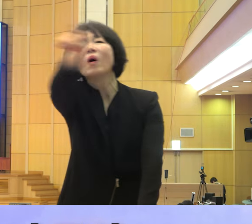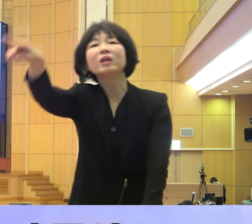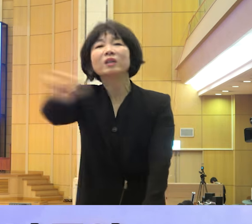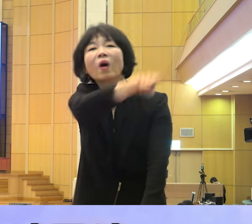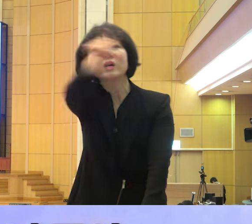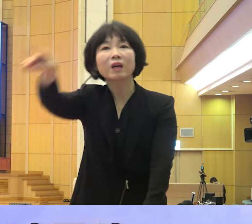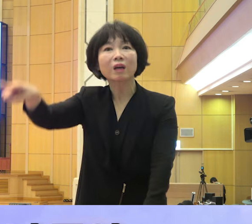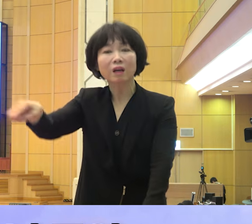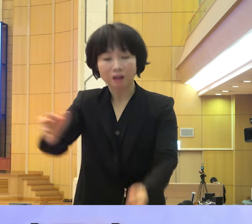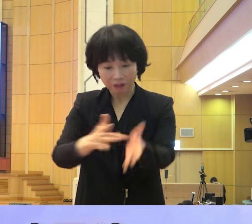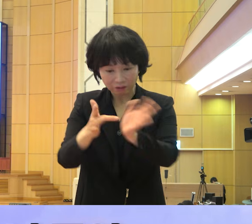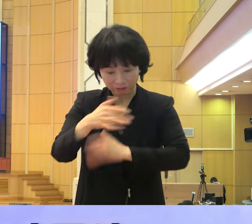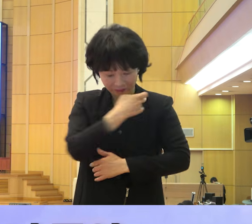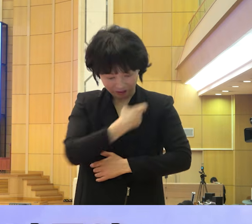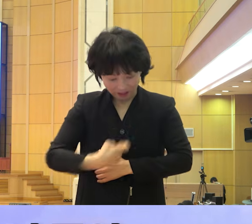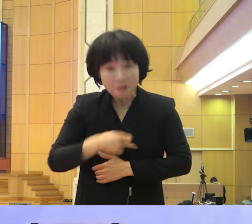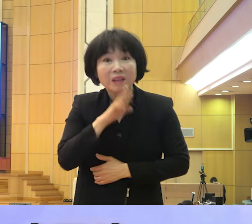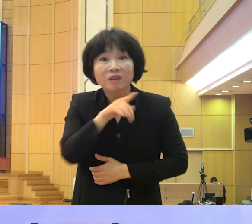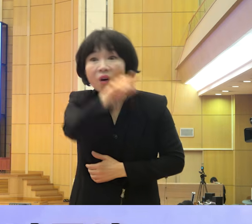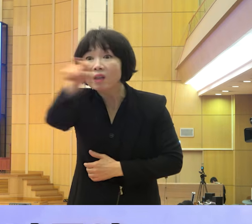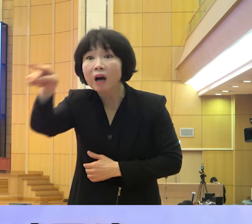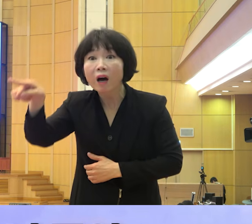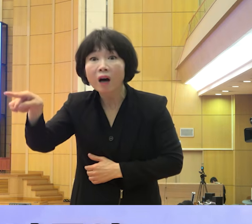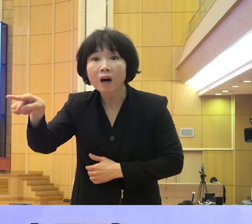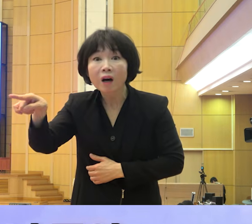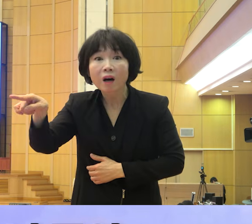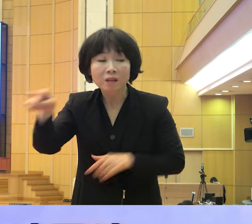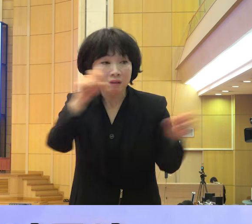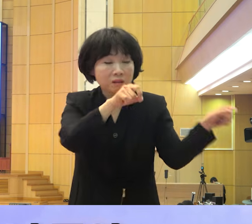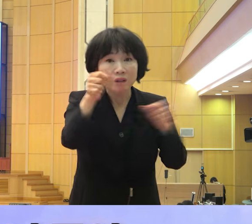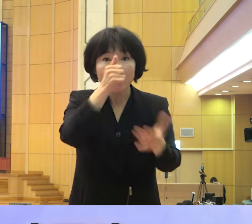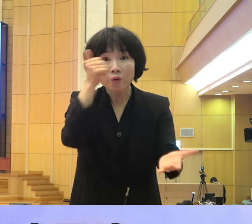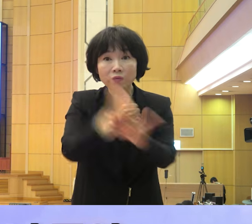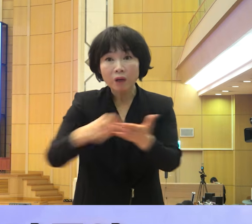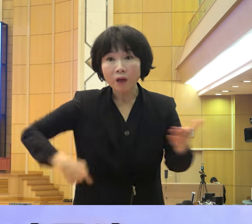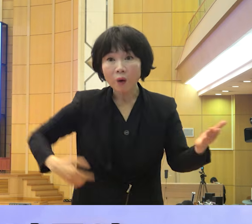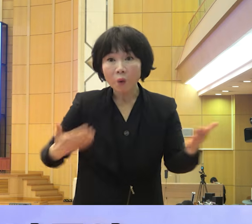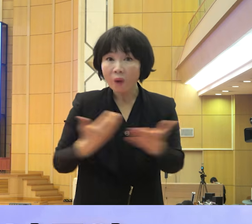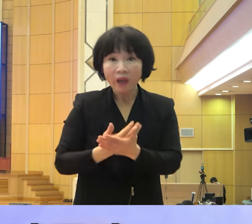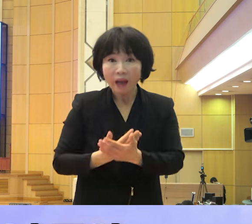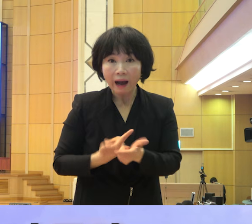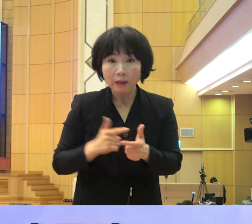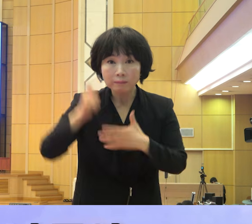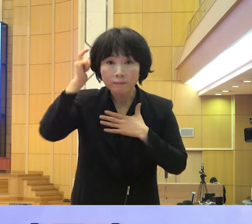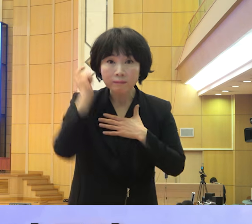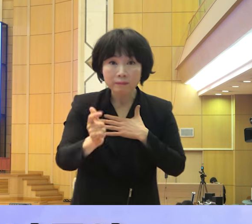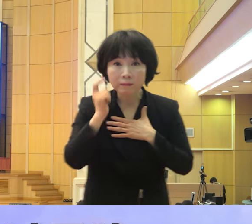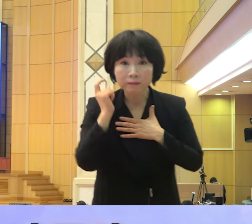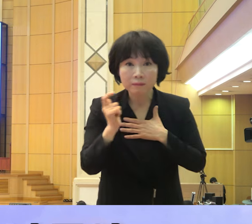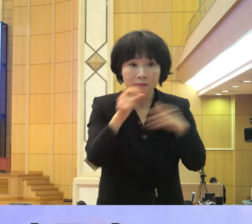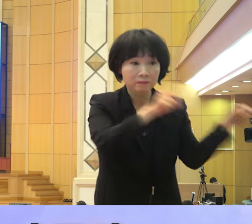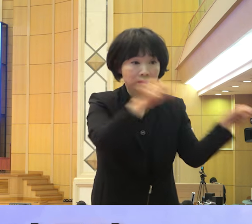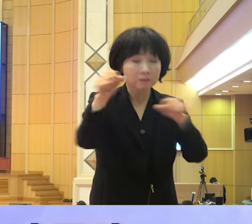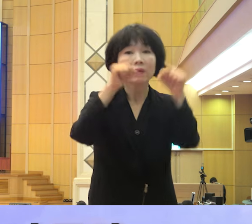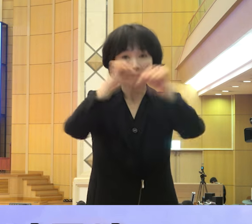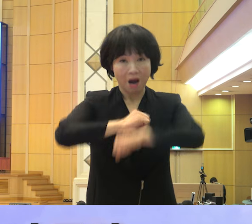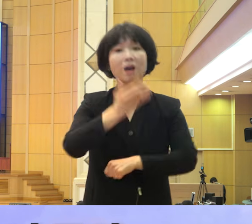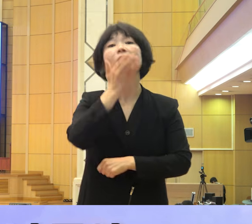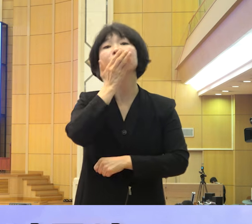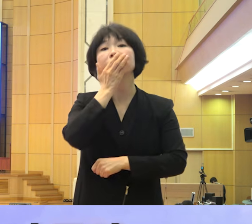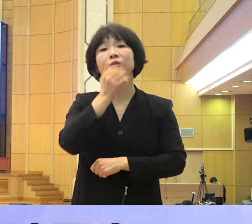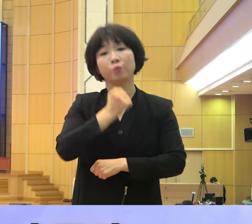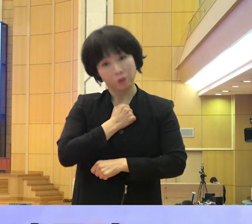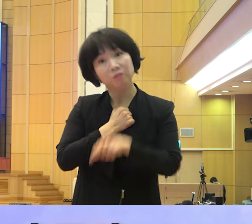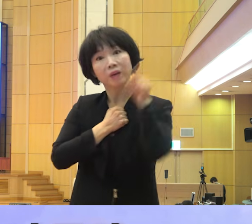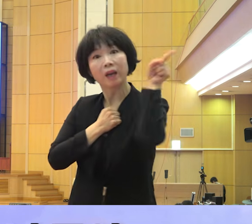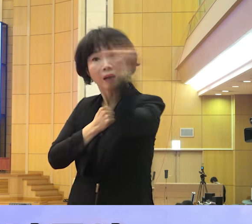너희가 나를 예수 믿는다고 하긴 하는데 너희도 회개하지 아니하면 그와 같이 망할 수